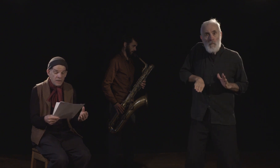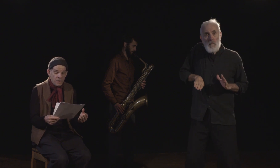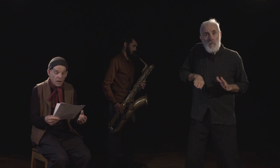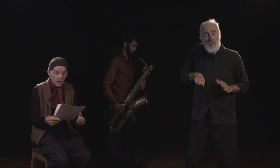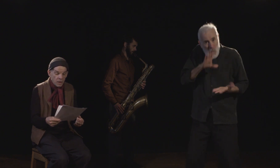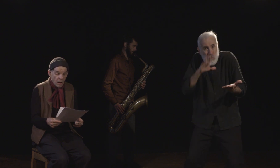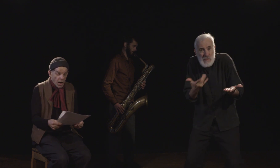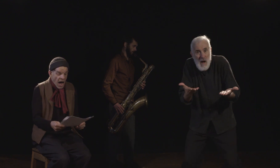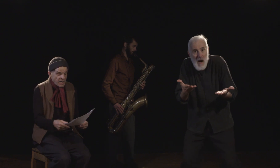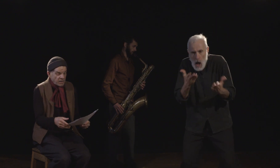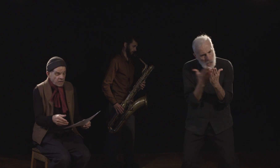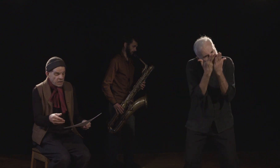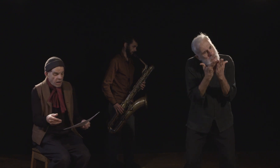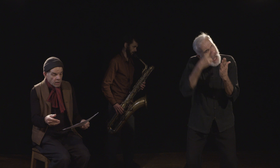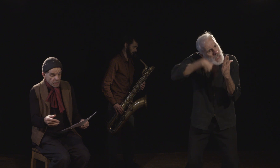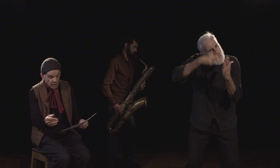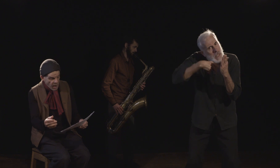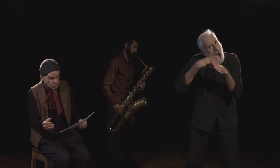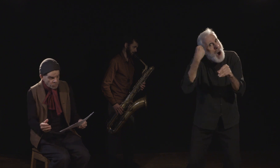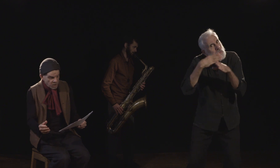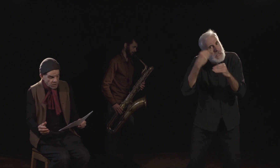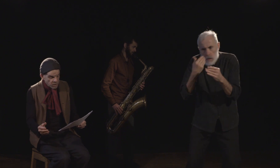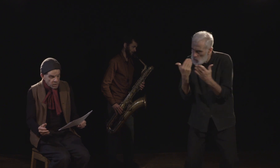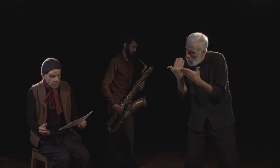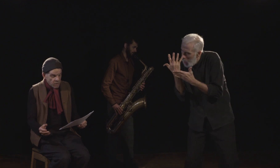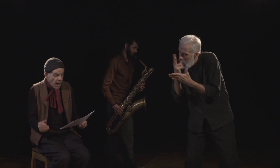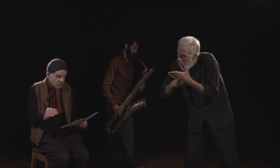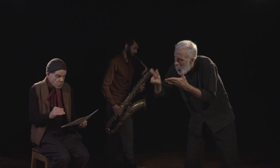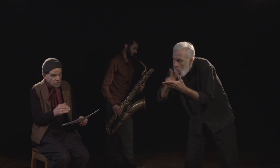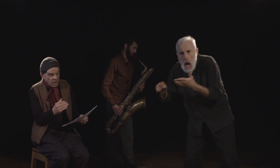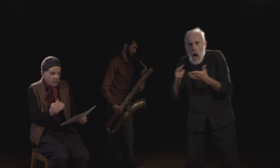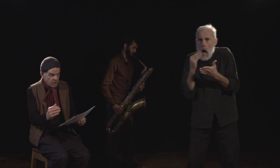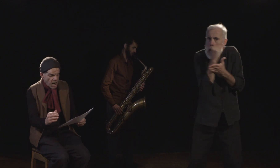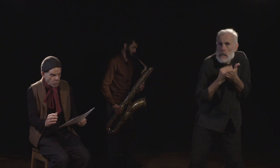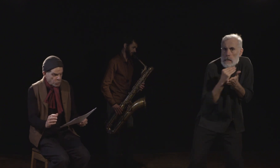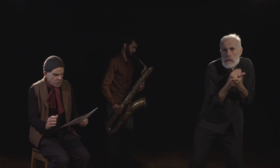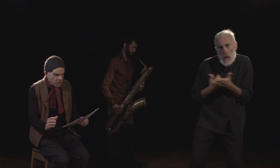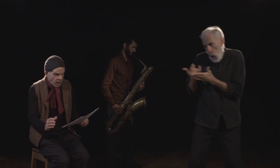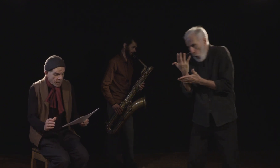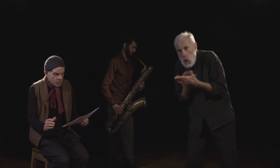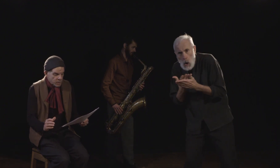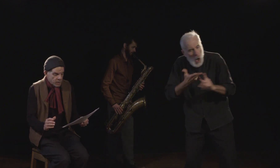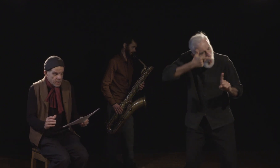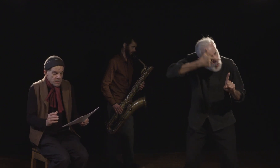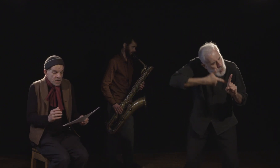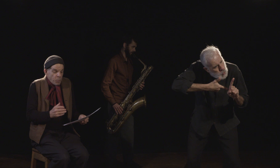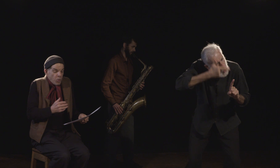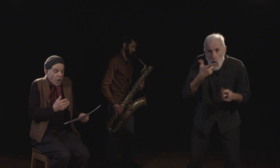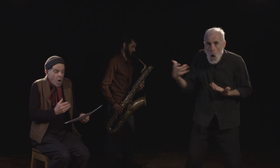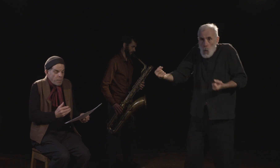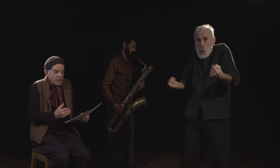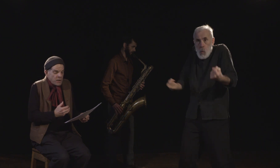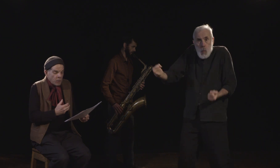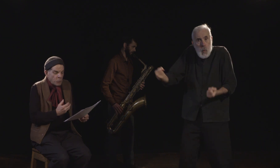appris à lire, à écrire et à compter, à souder et à conduire. C'est